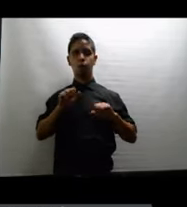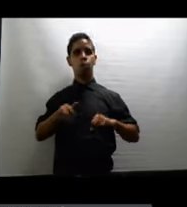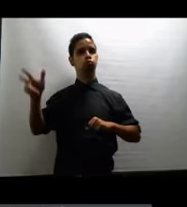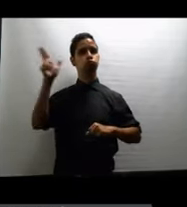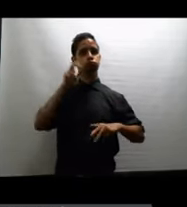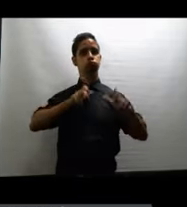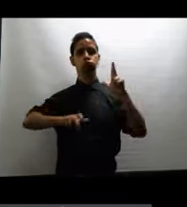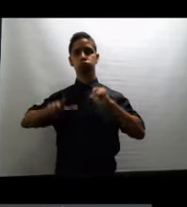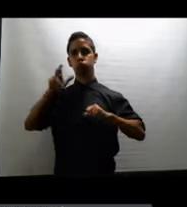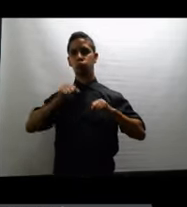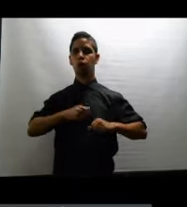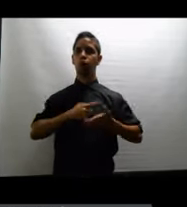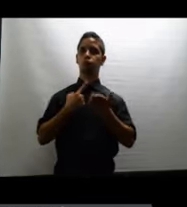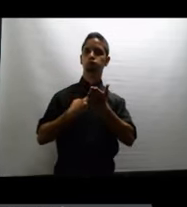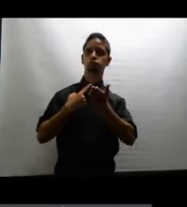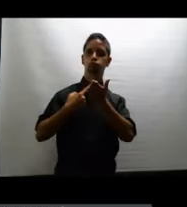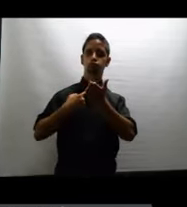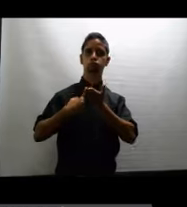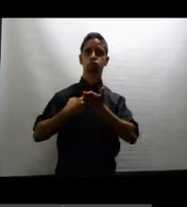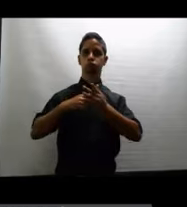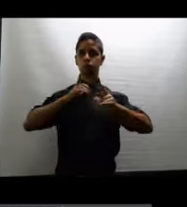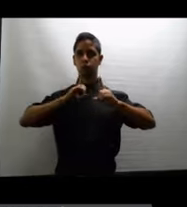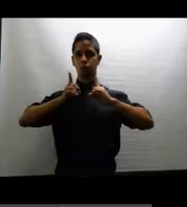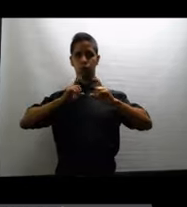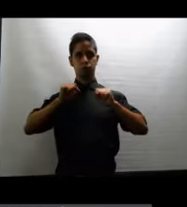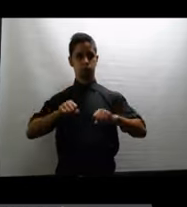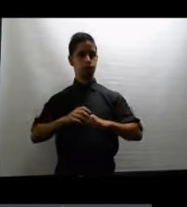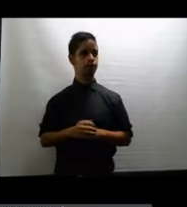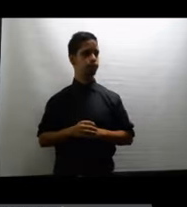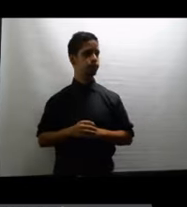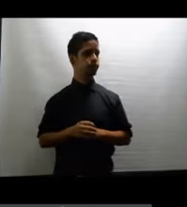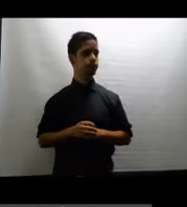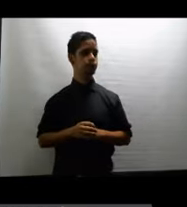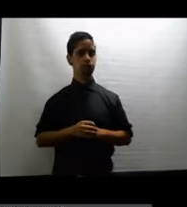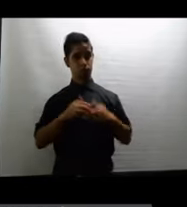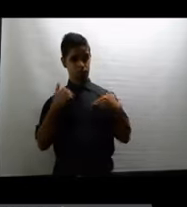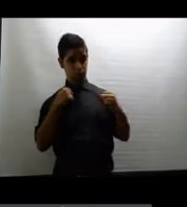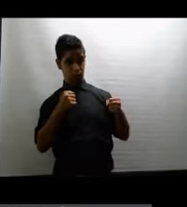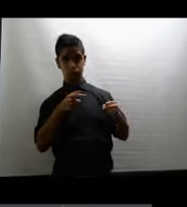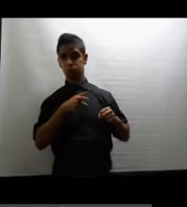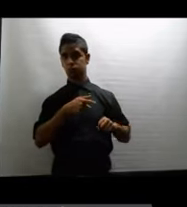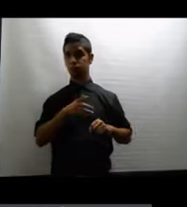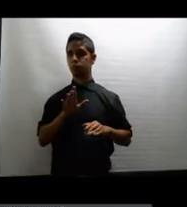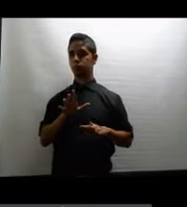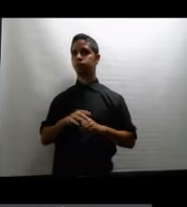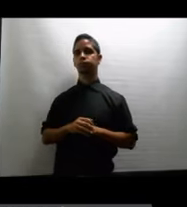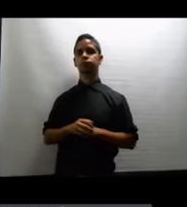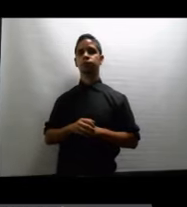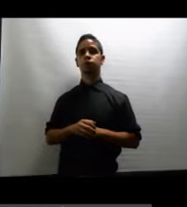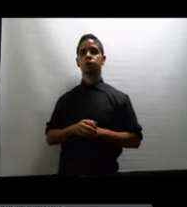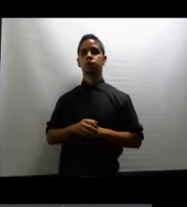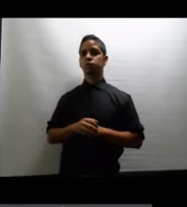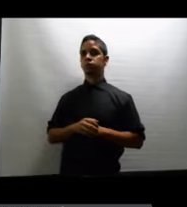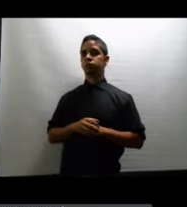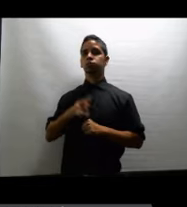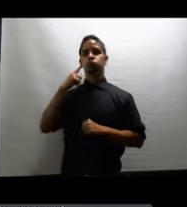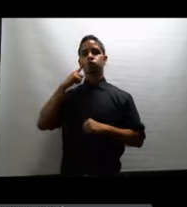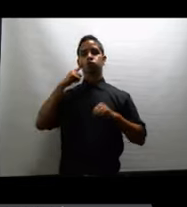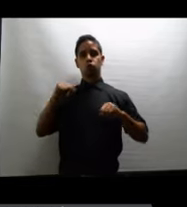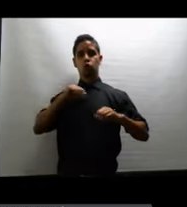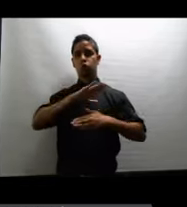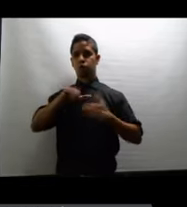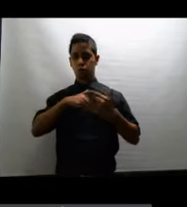podemos dialogar. ¡Ay, bien, salud! Dios te bendiga. Gracias. ¡Ay, bien! Yo creo que todo se puede